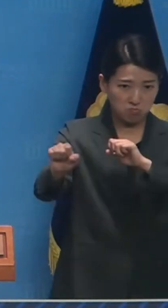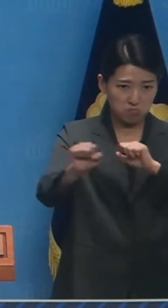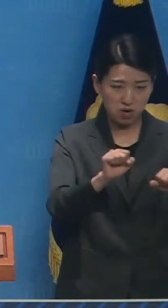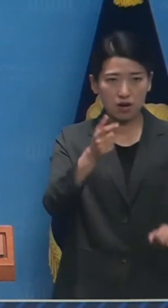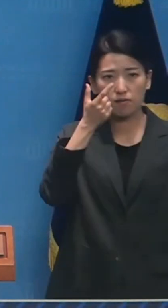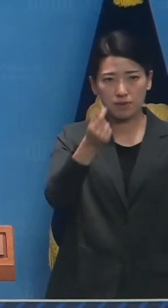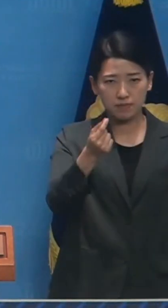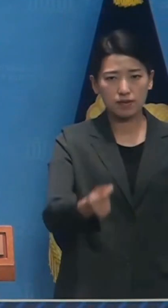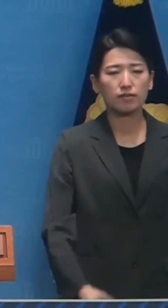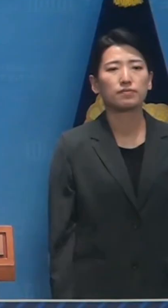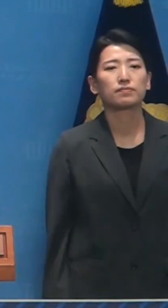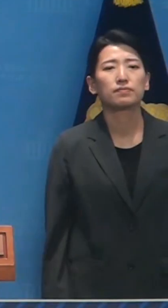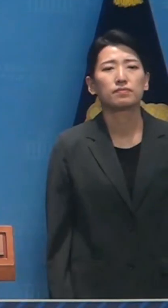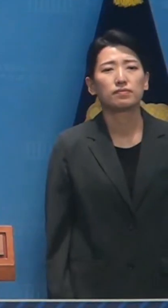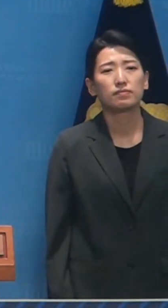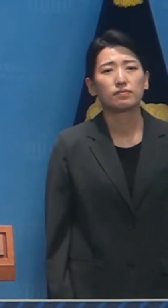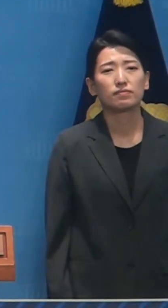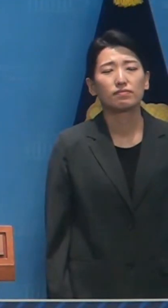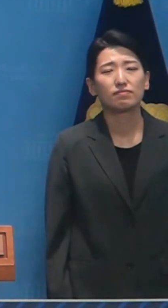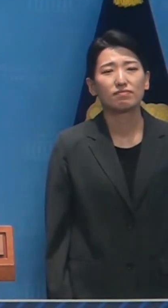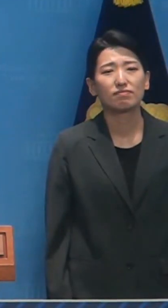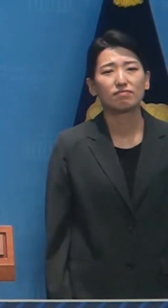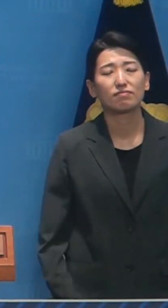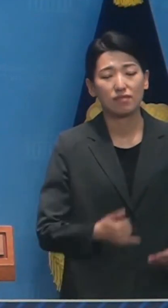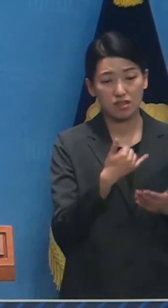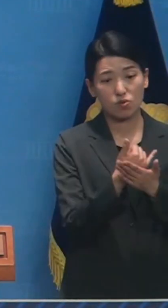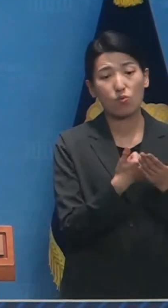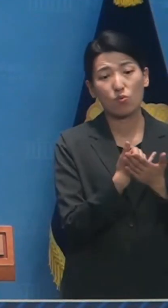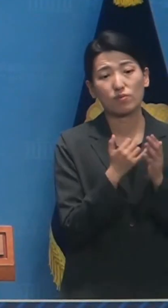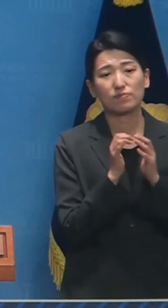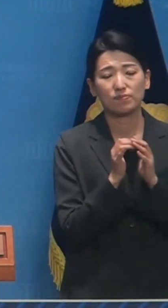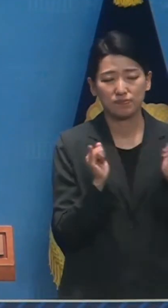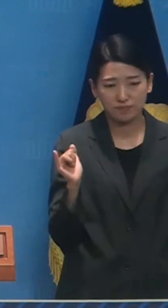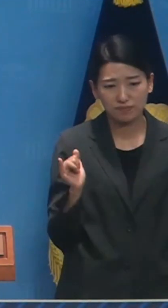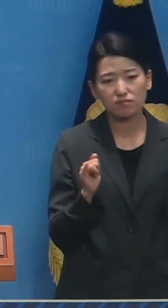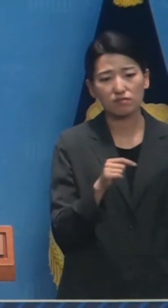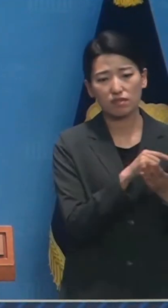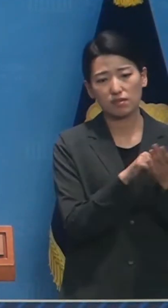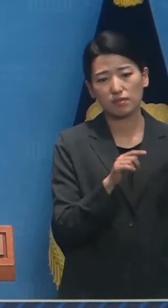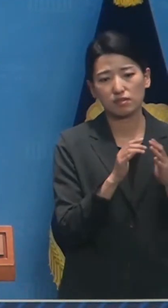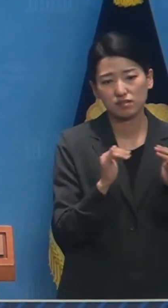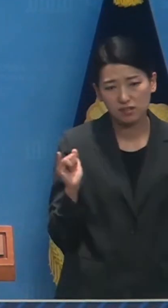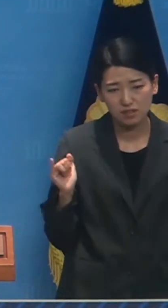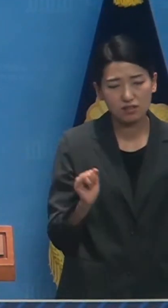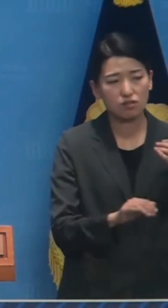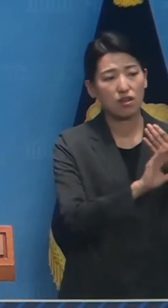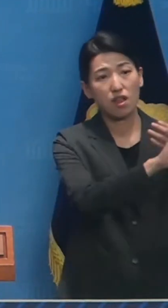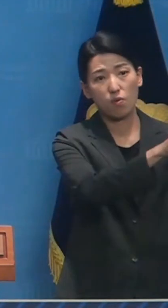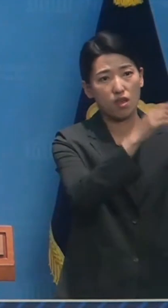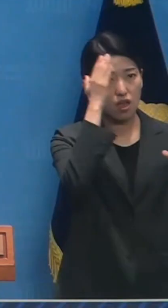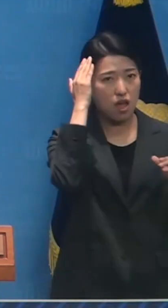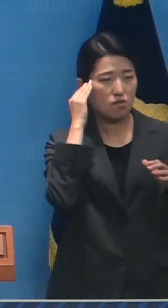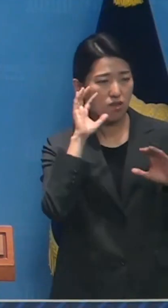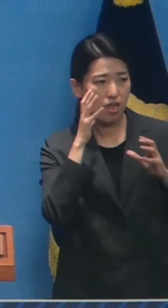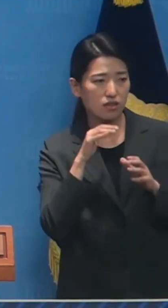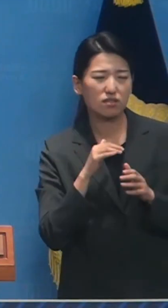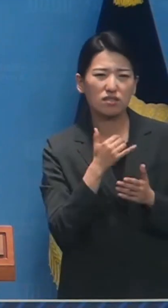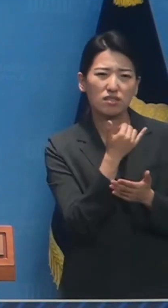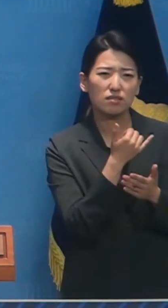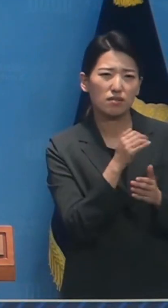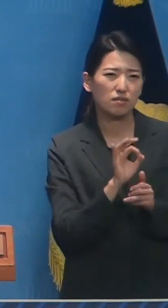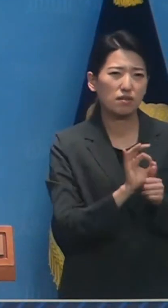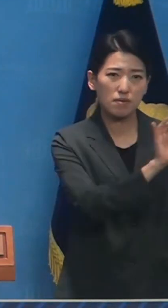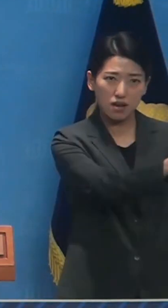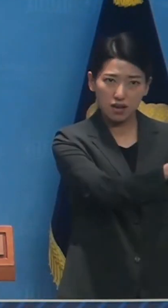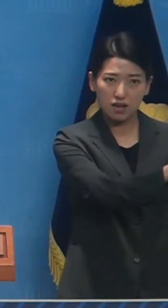대한민국이다. 유기고와 신분인 사람들, 유기 피해 아동, 해외 등의 입양 아동 등